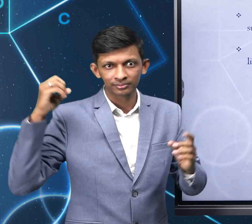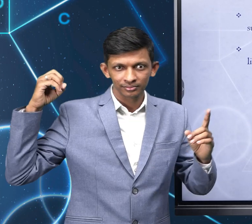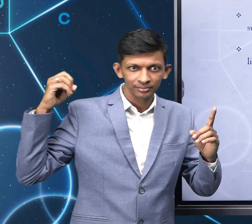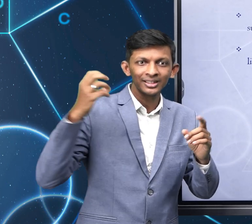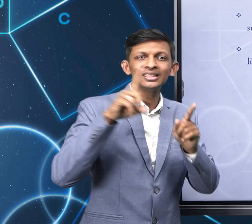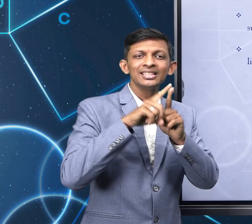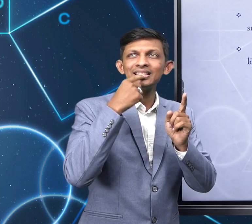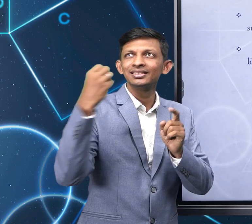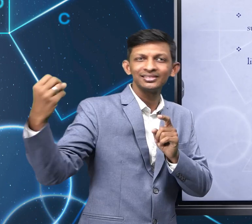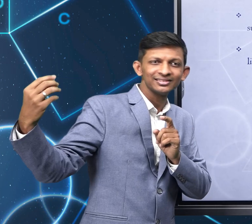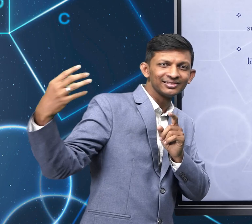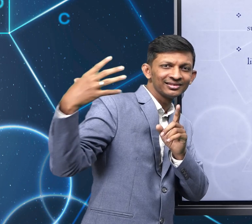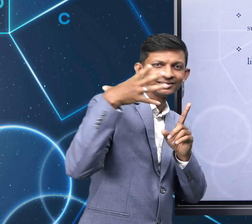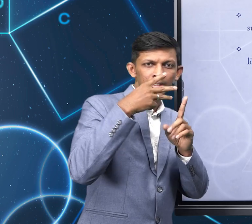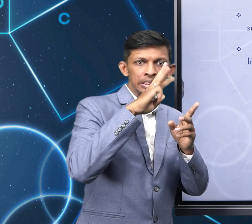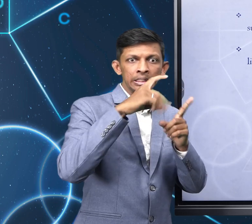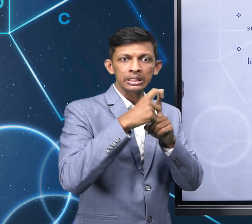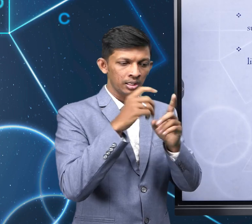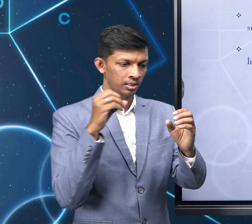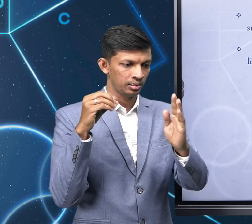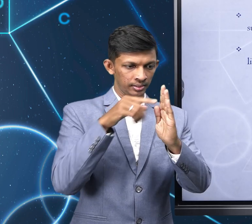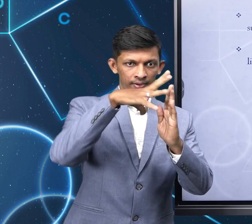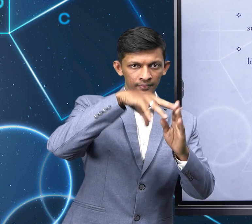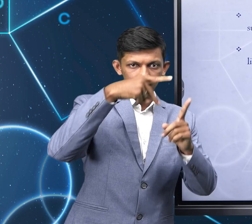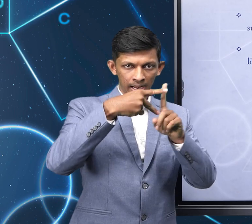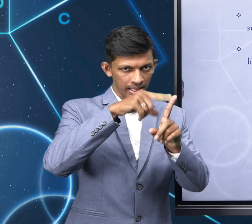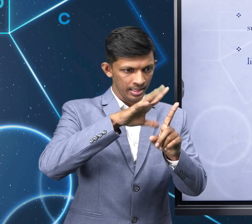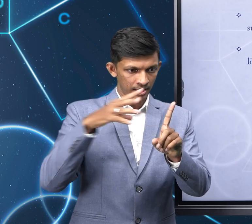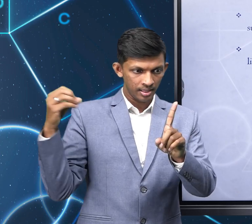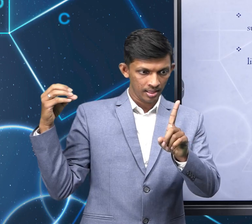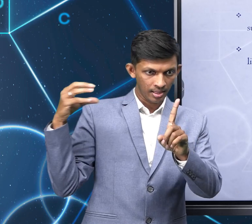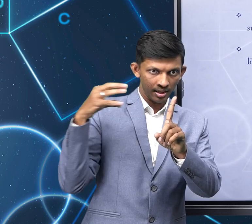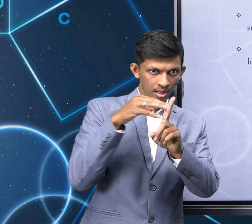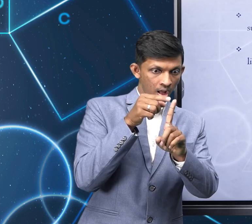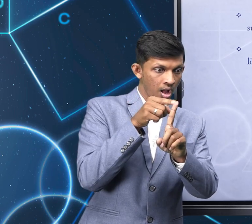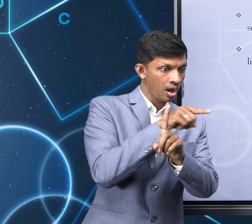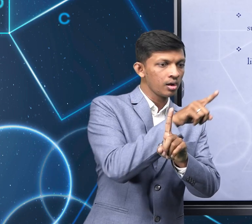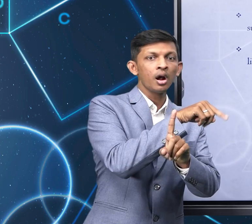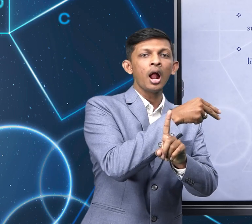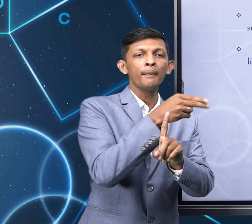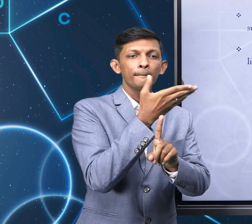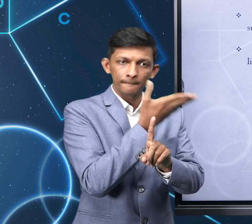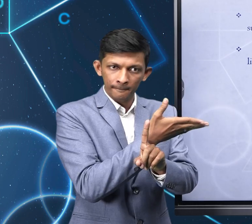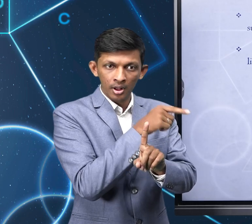जेव्हा आपण 3D ऑब्जेक्टवर प्रकाश टाकतो तेव्हा ती सपाट पृष्ठभागावर टाकणारी सावली